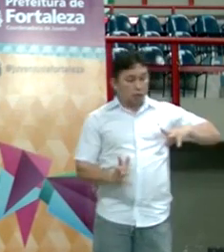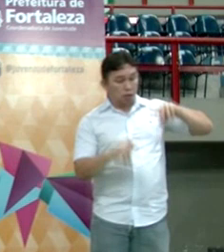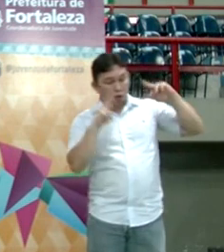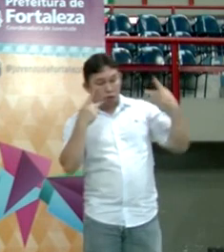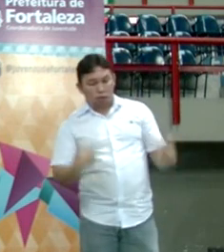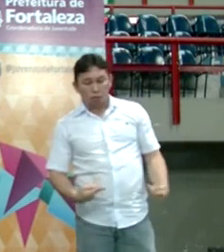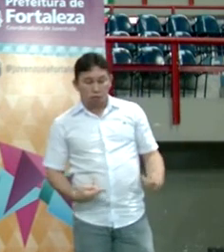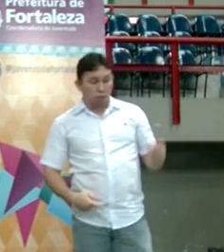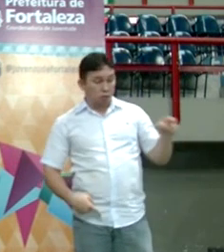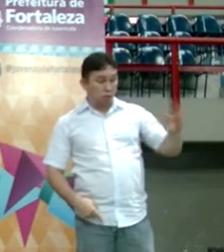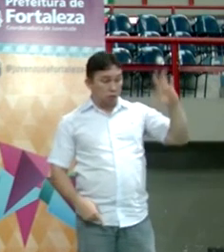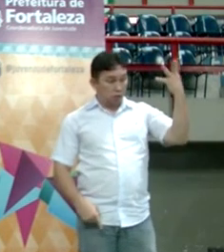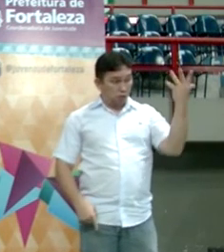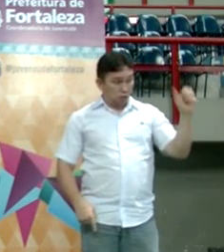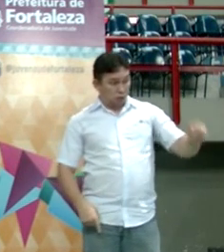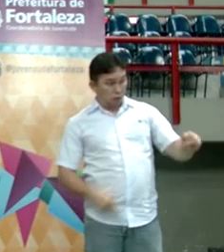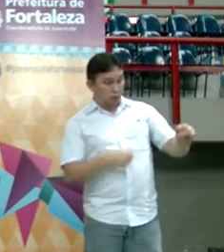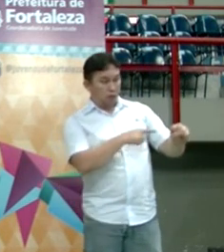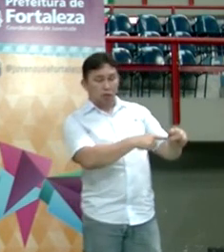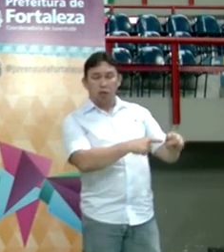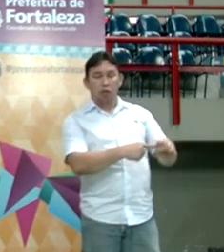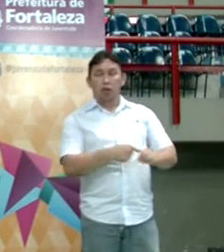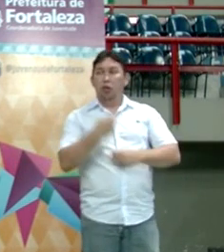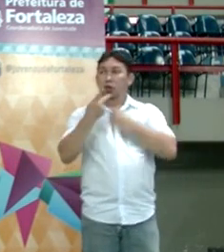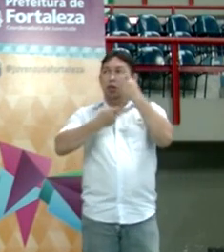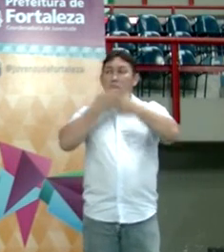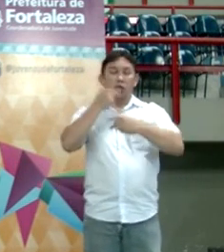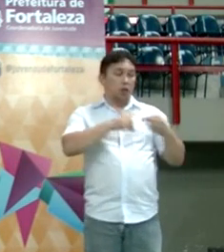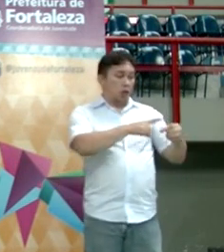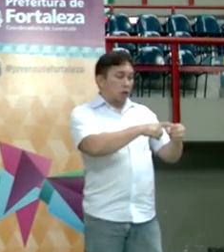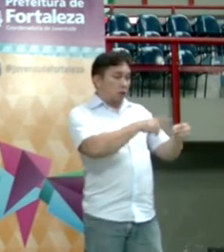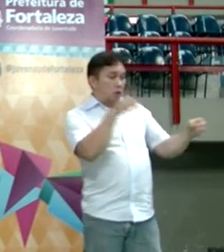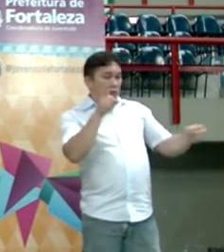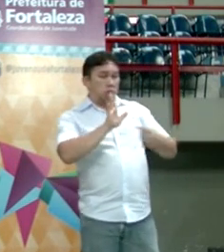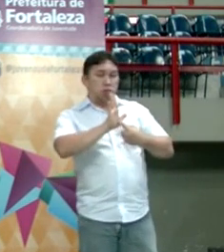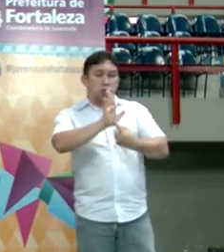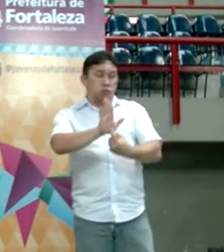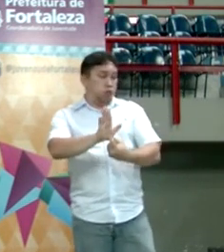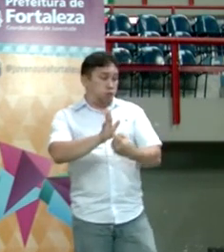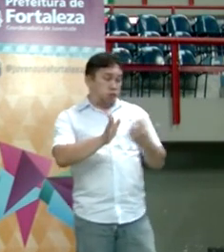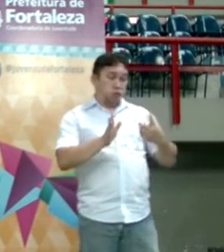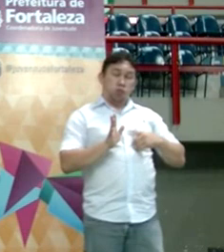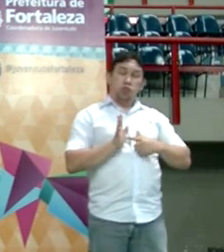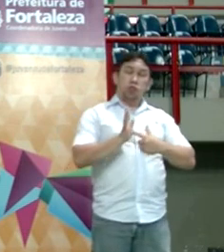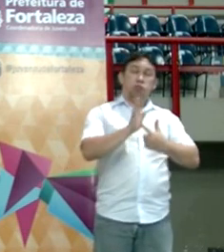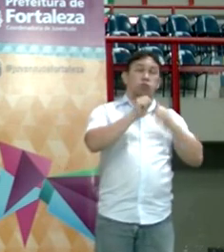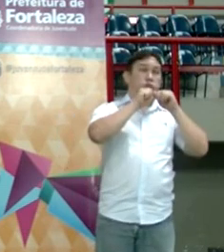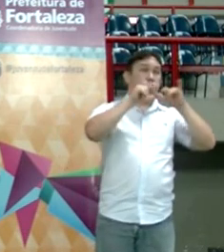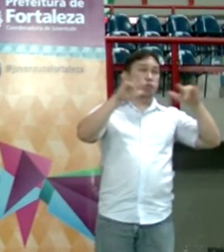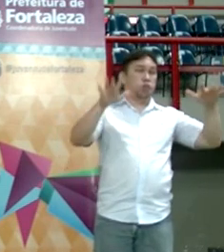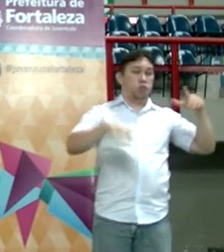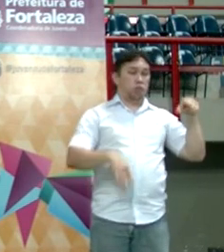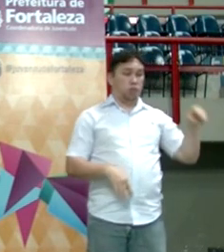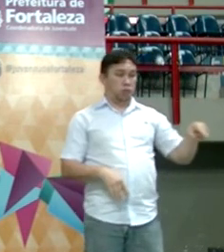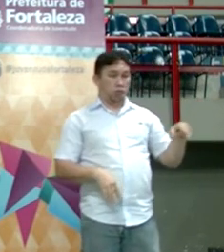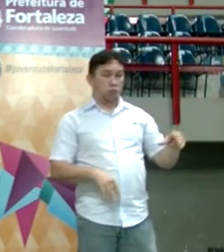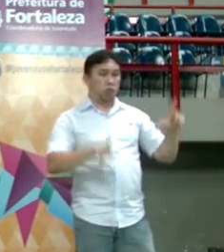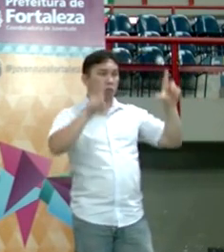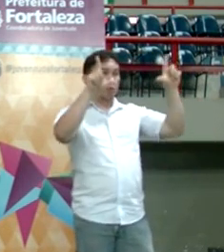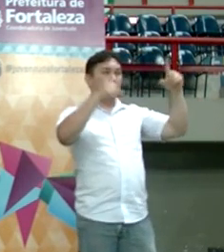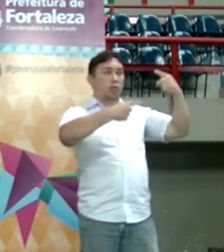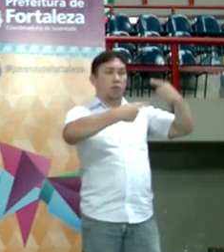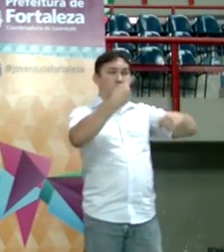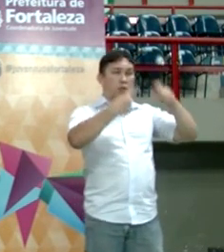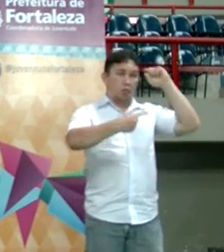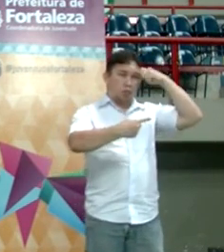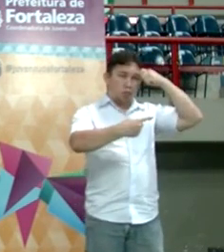humanidade. A África do Sul era tão mal falada pelo apartheid, as imagens correram o mundo. Lá tinha placa